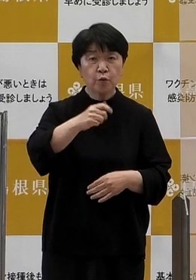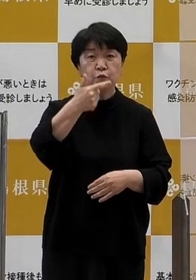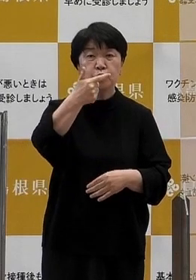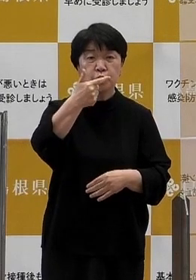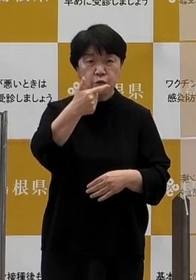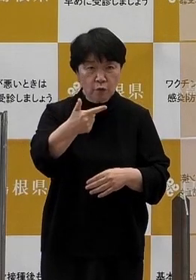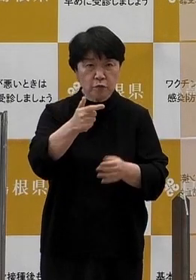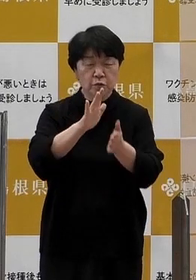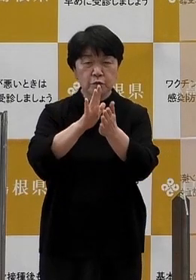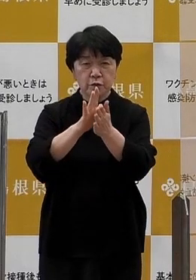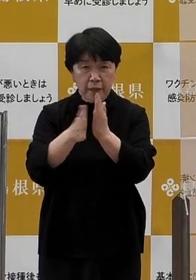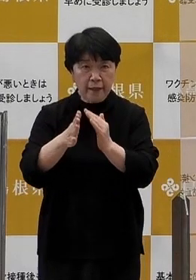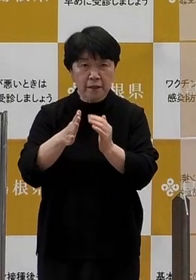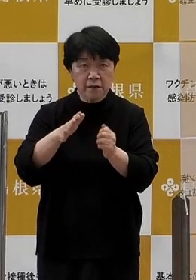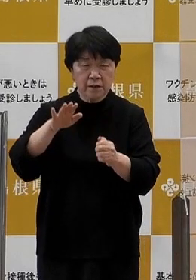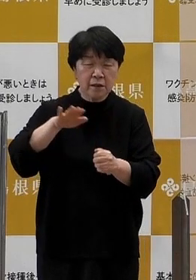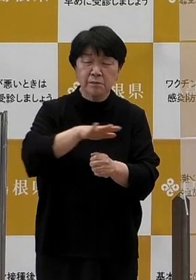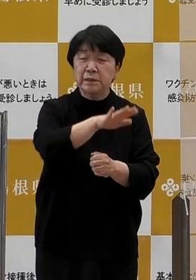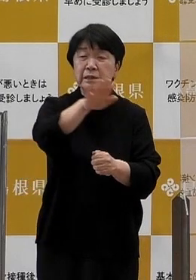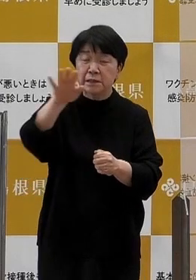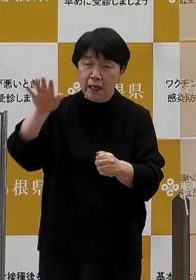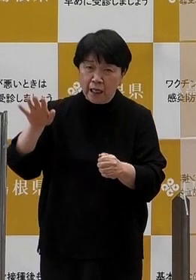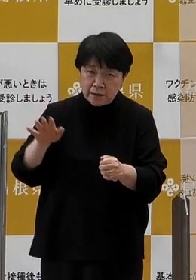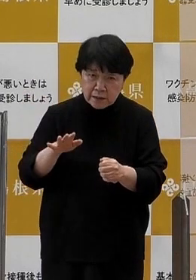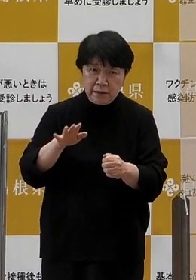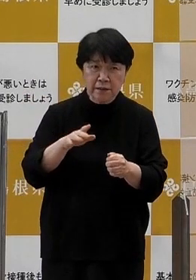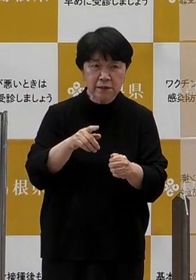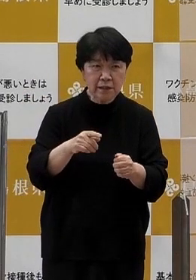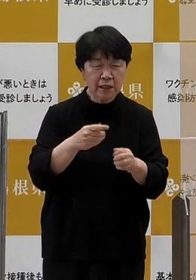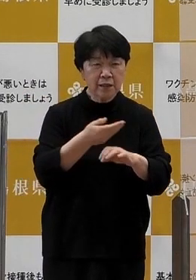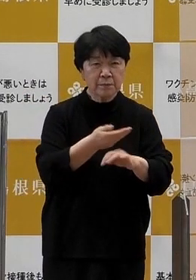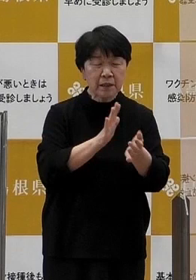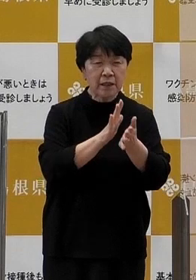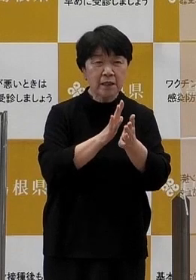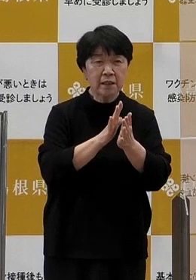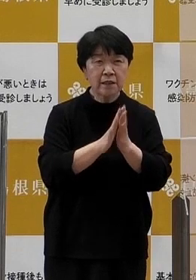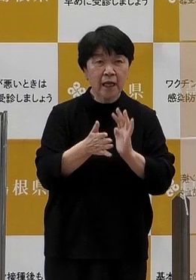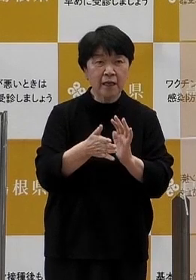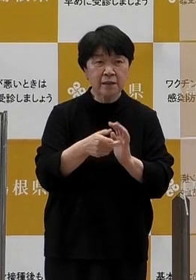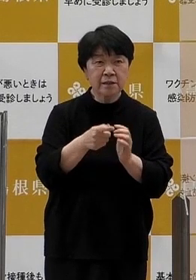の方が島根県知事の呼びかけなんてまず目に触